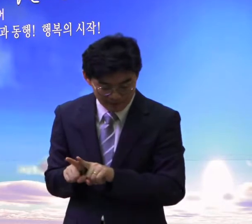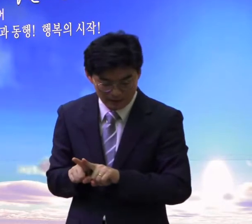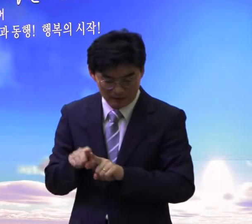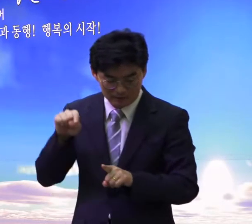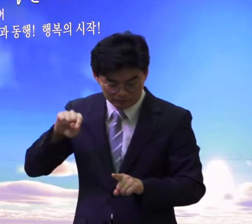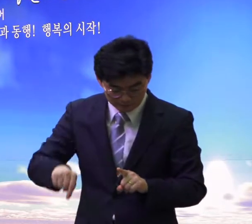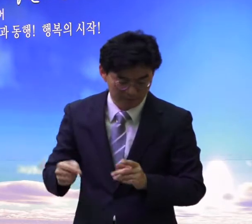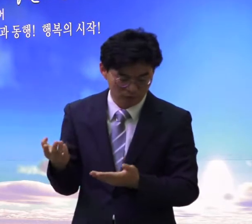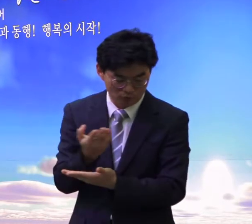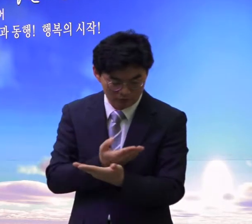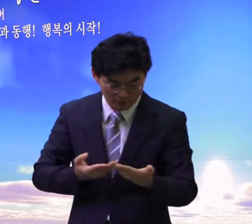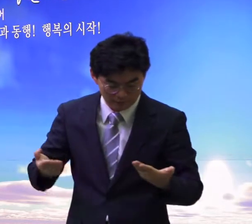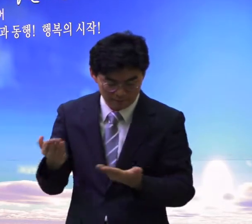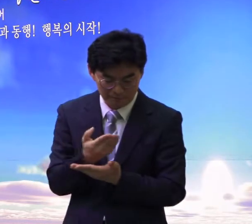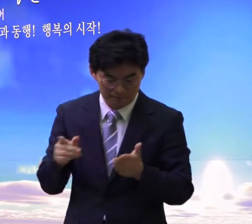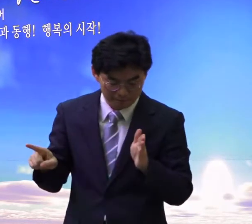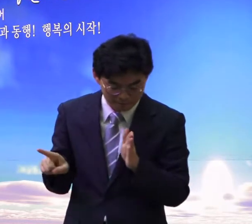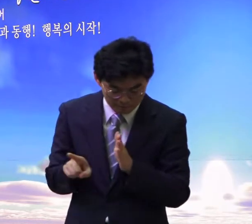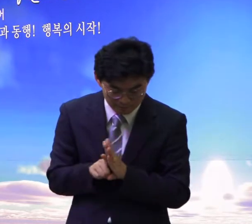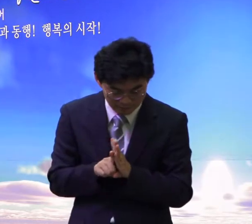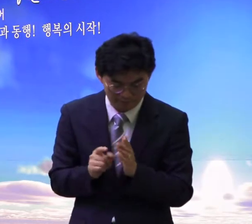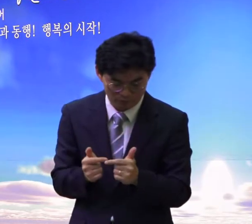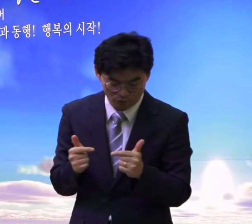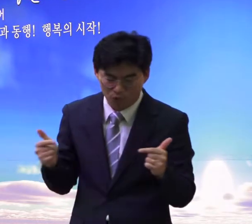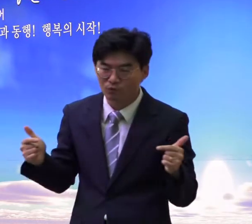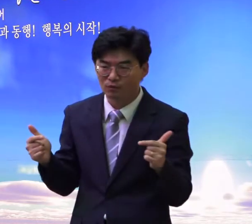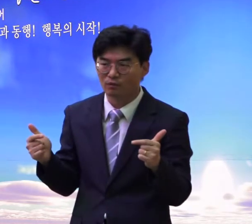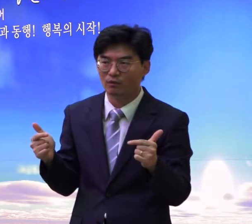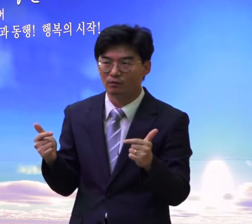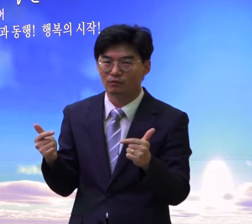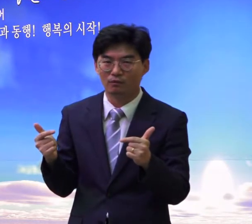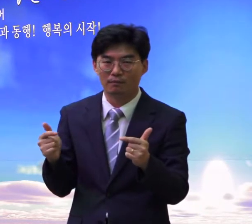나누는 믿음의 용사로 성장해 갔습니다.